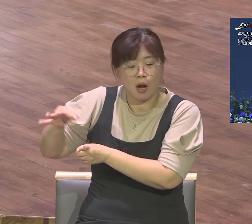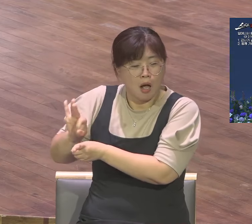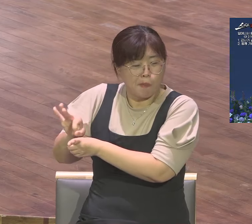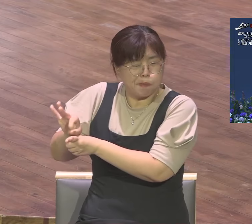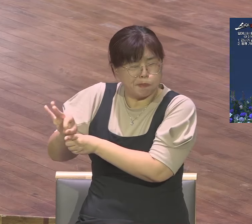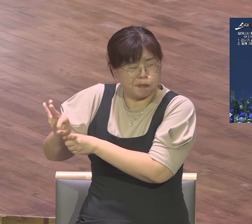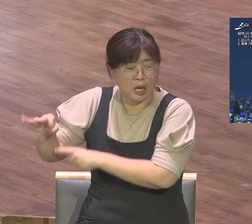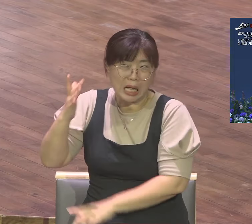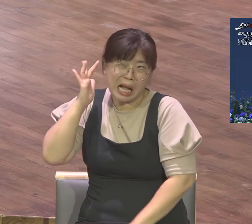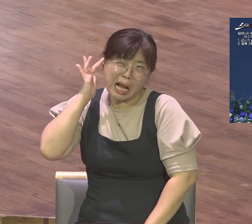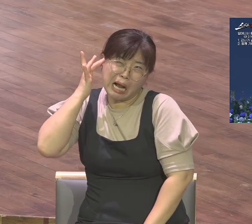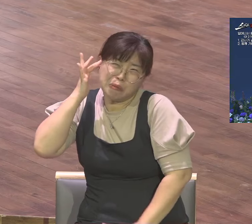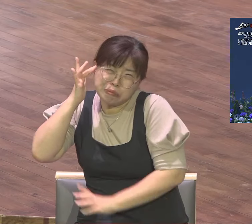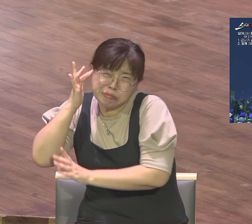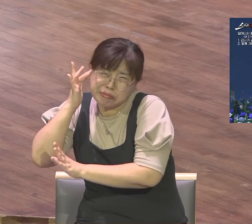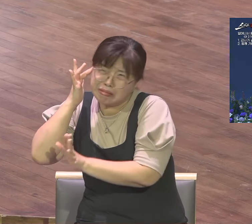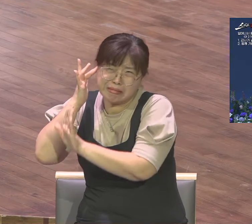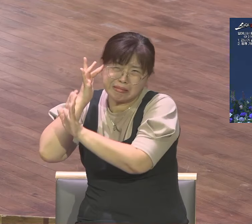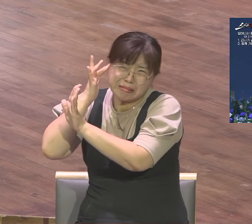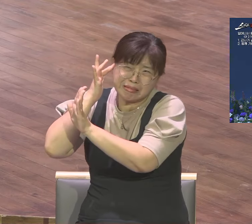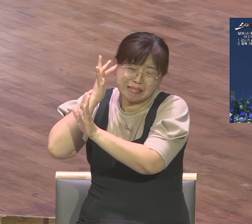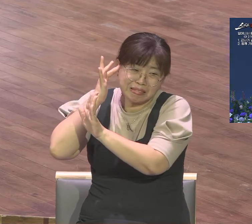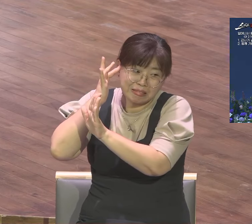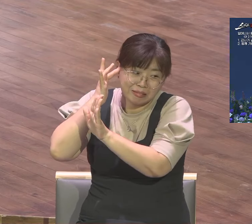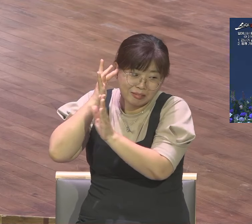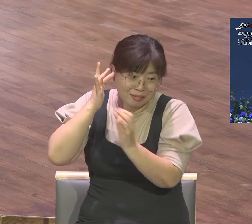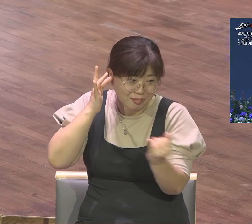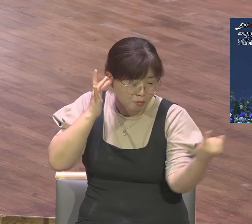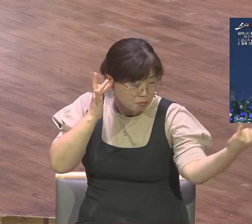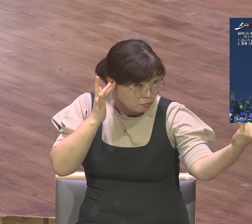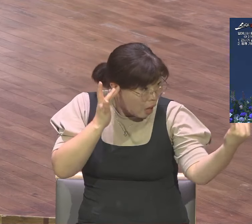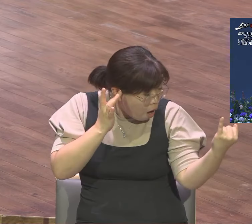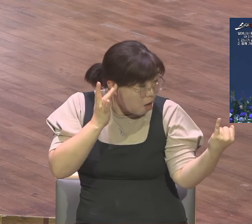데이트 하루 종일 하는데 한마디도 안 하더라고.